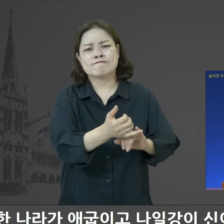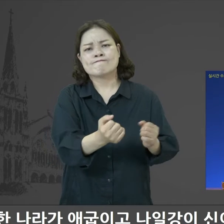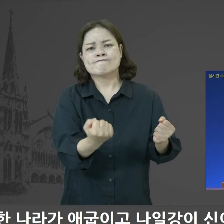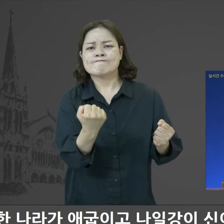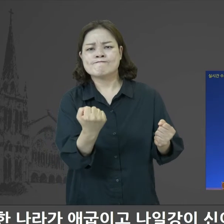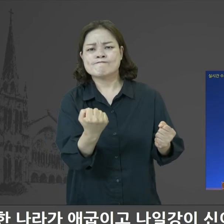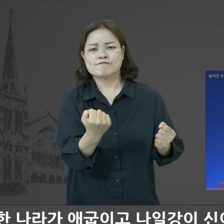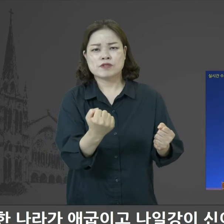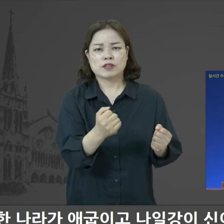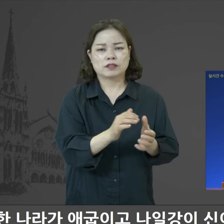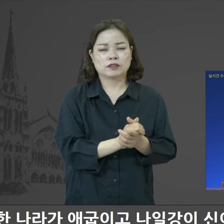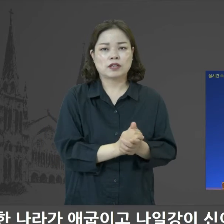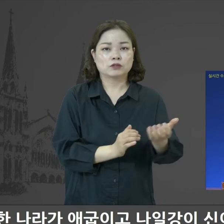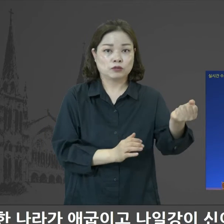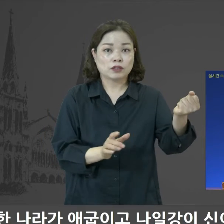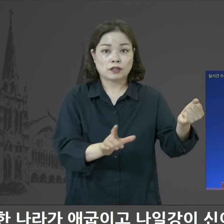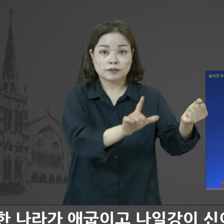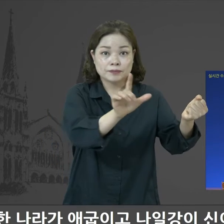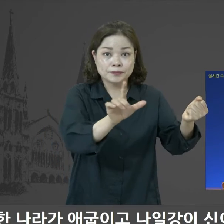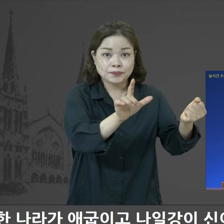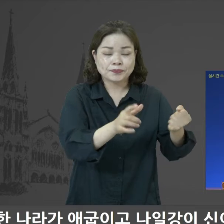되는 것입니다.